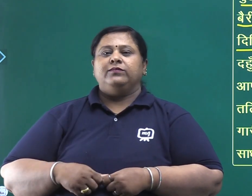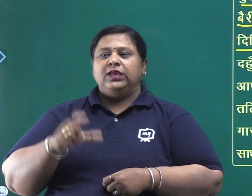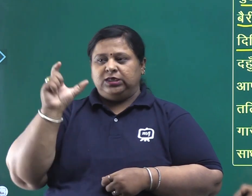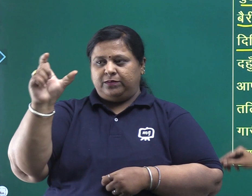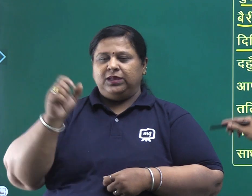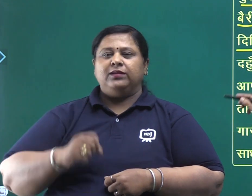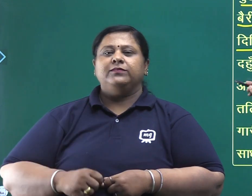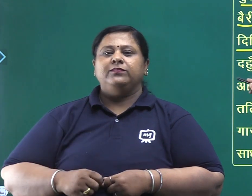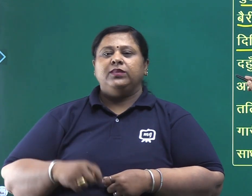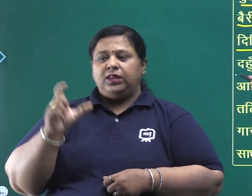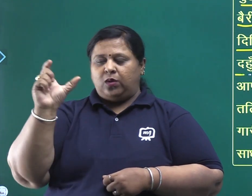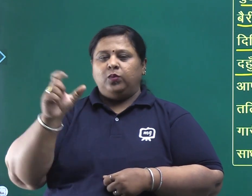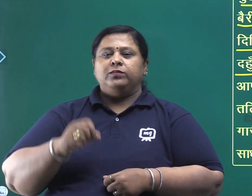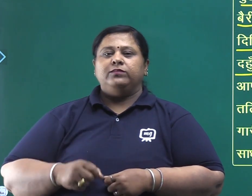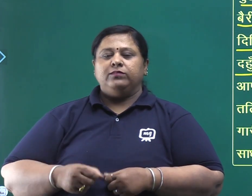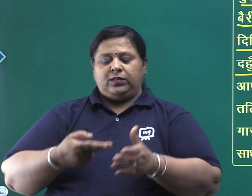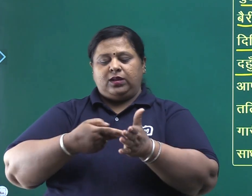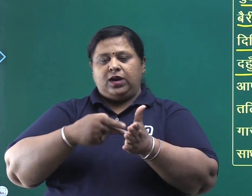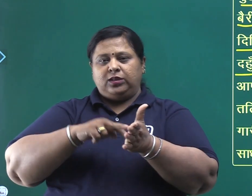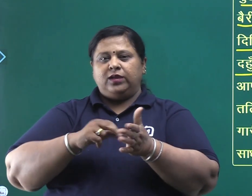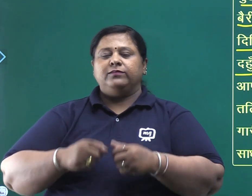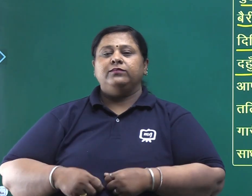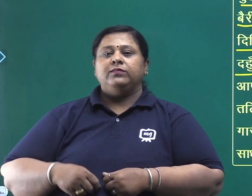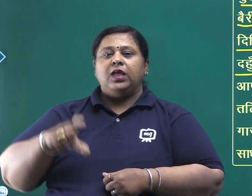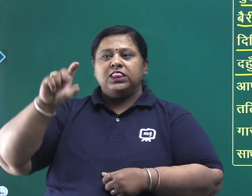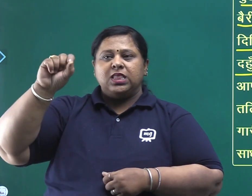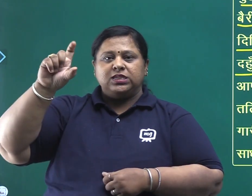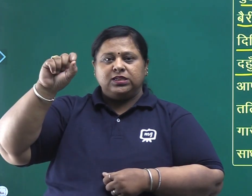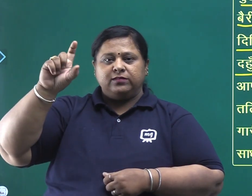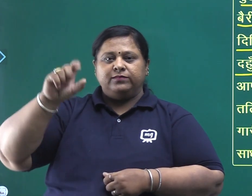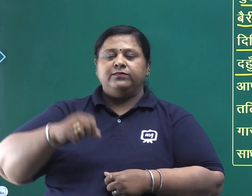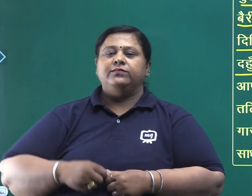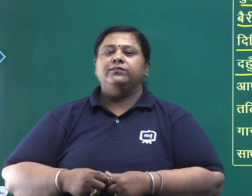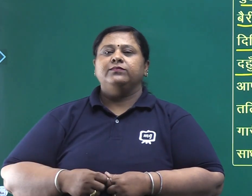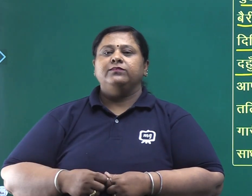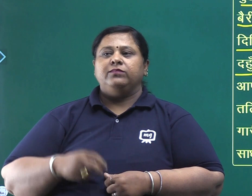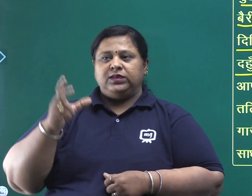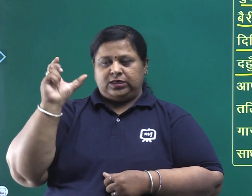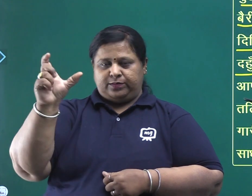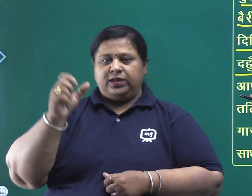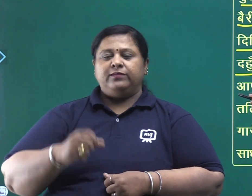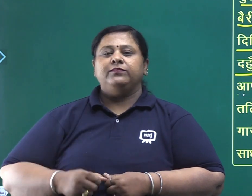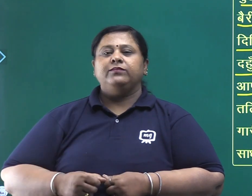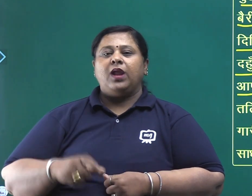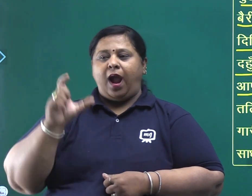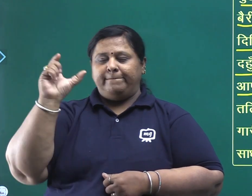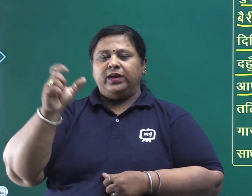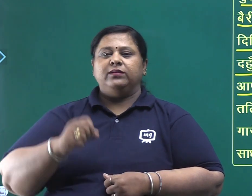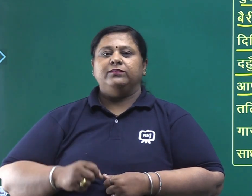शब्द है दहूं, अर्थ होगा 10। शब्द है